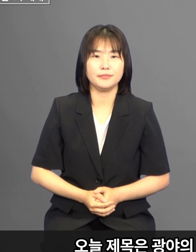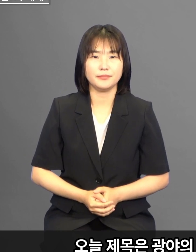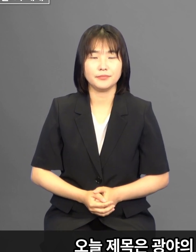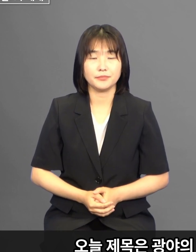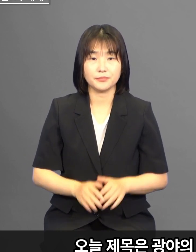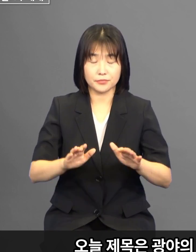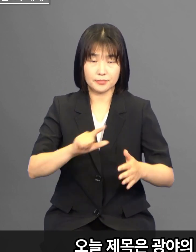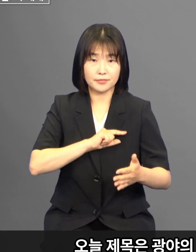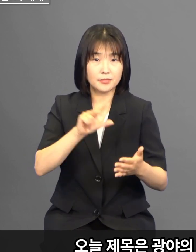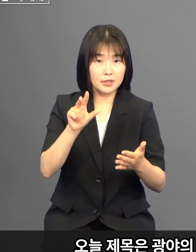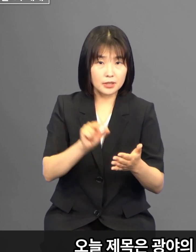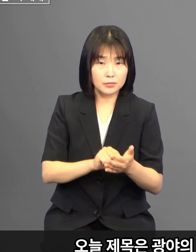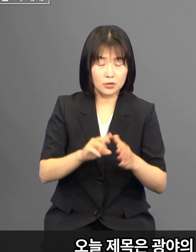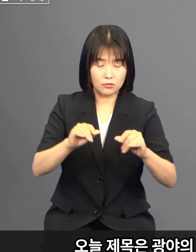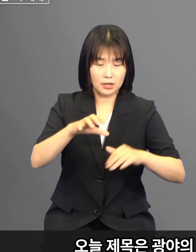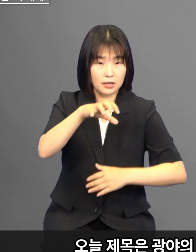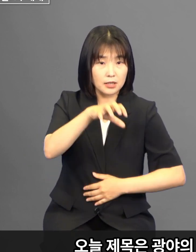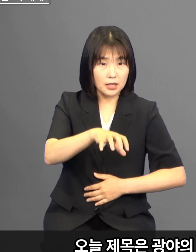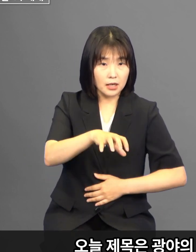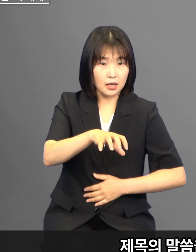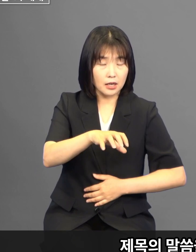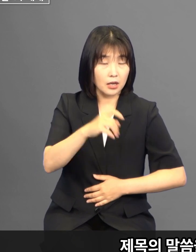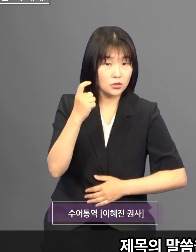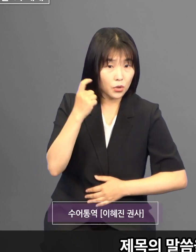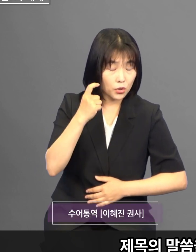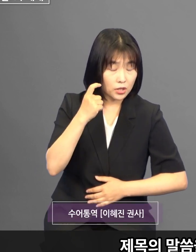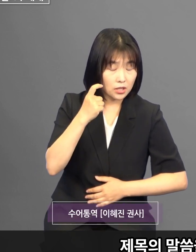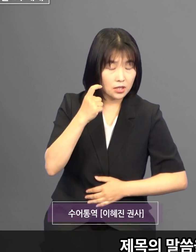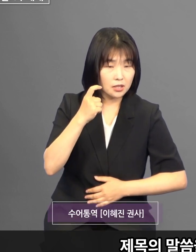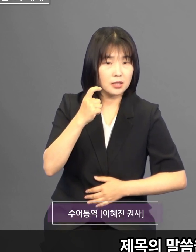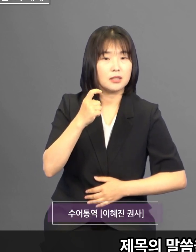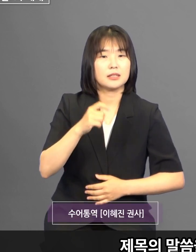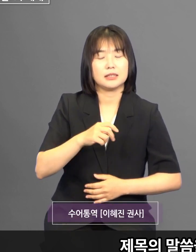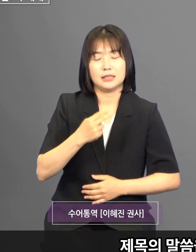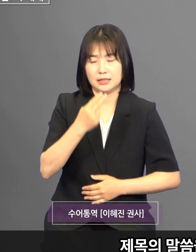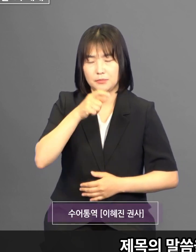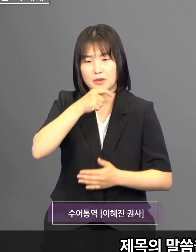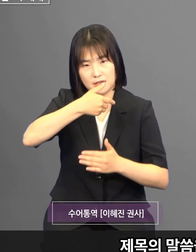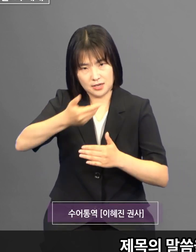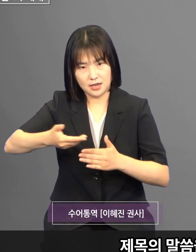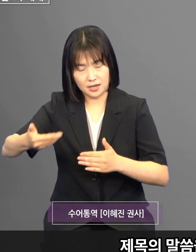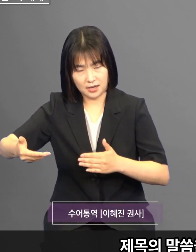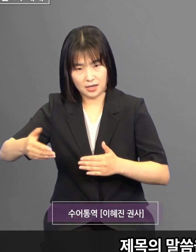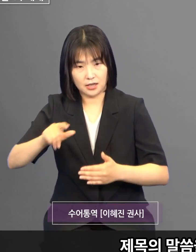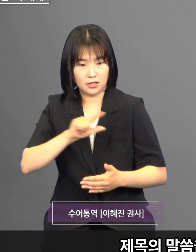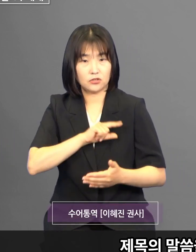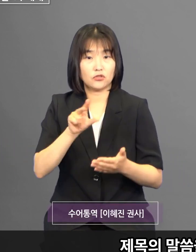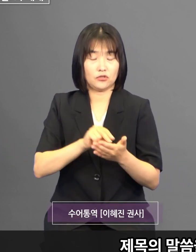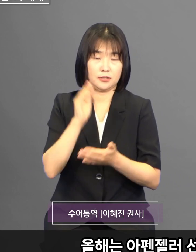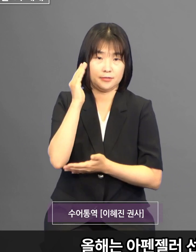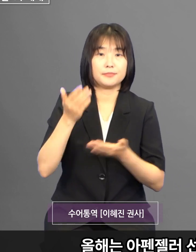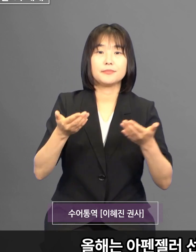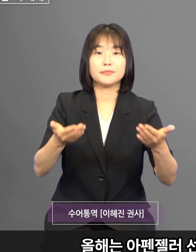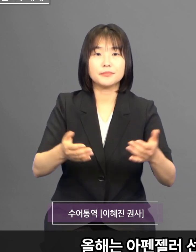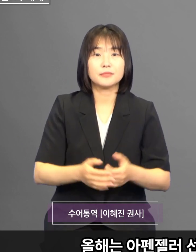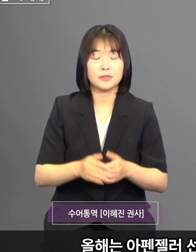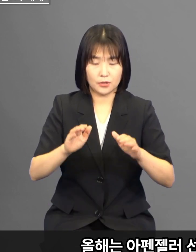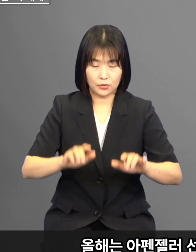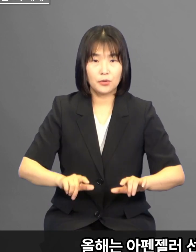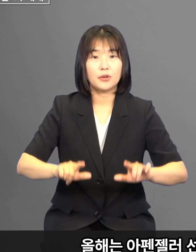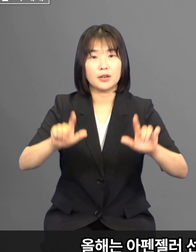오늘 제목은 광야의 소리가 생명의 강이 되다라는 제목의 말씀을 나누도록 하겠습니다.